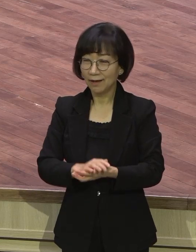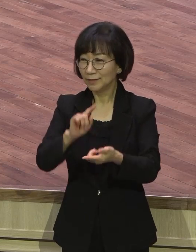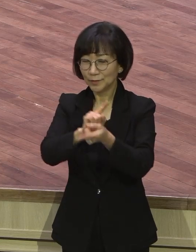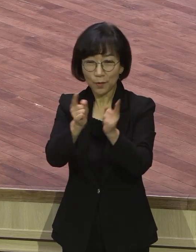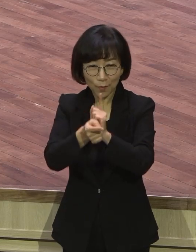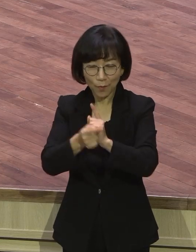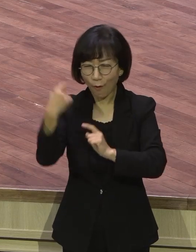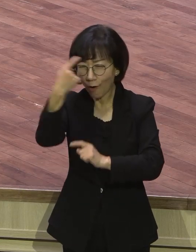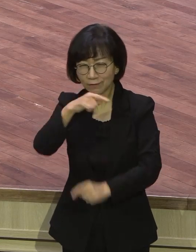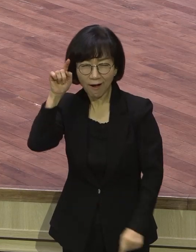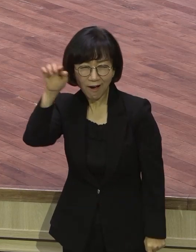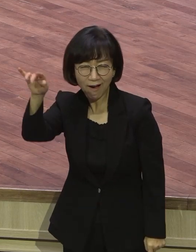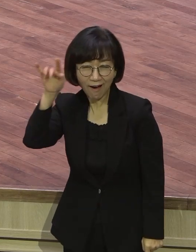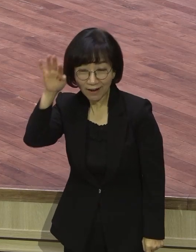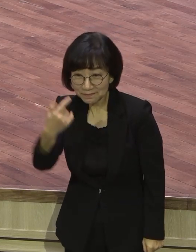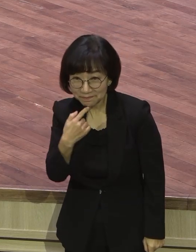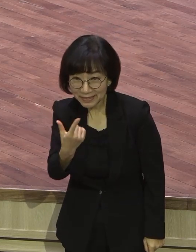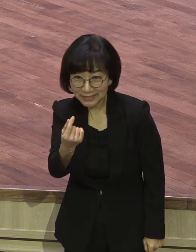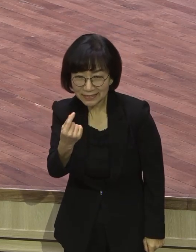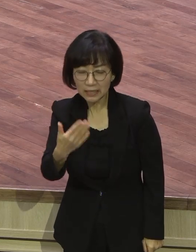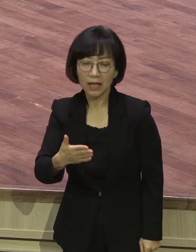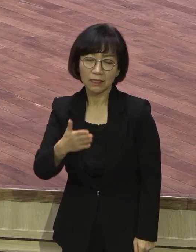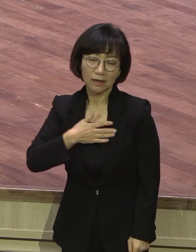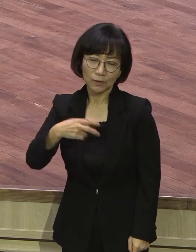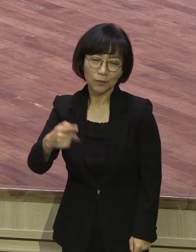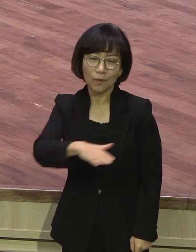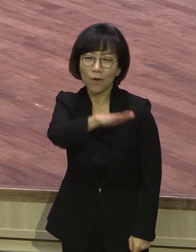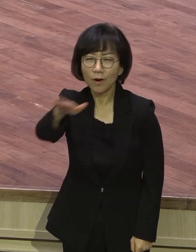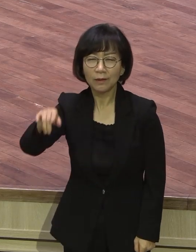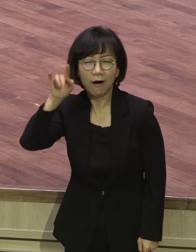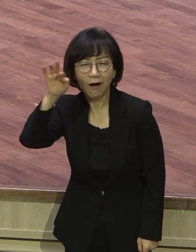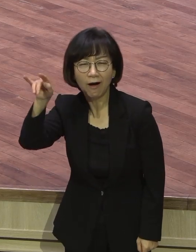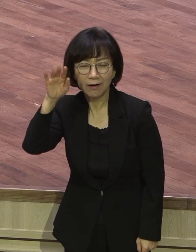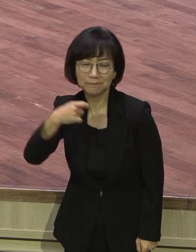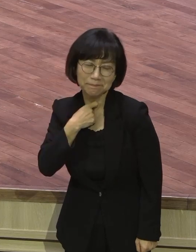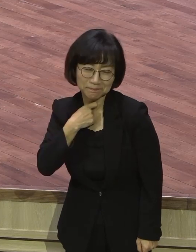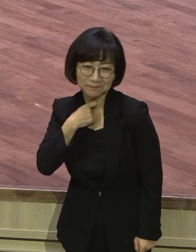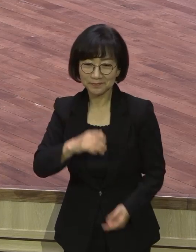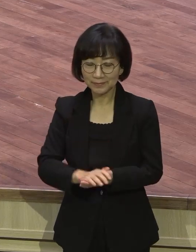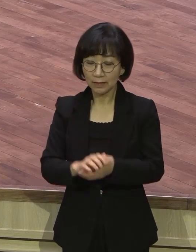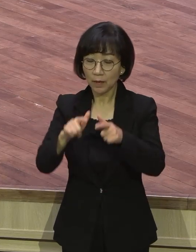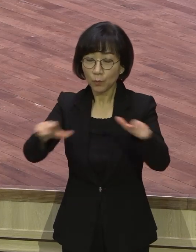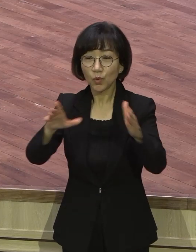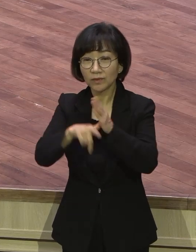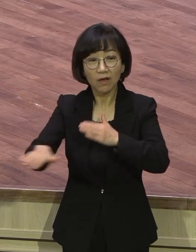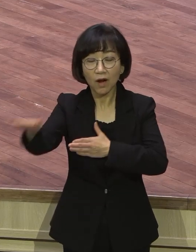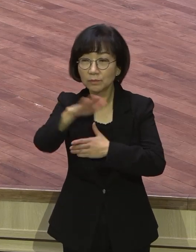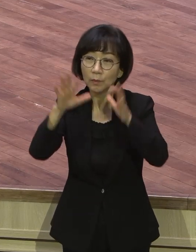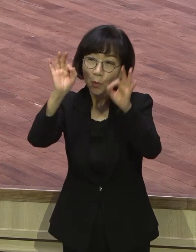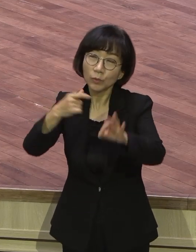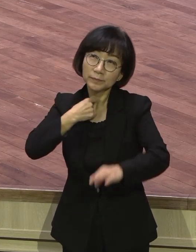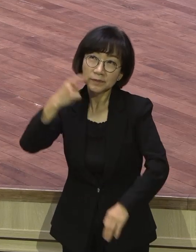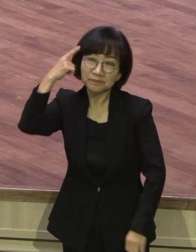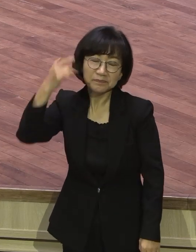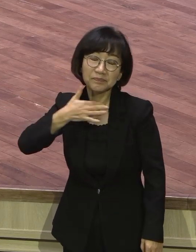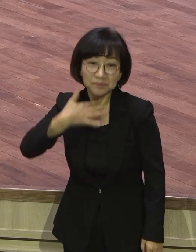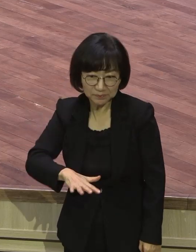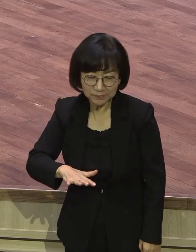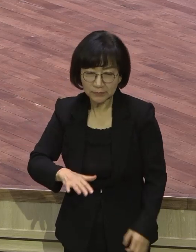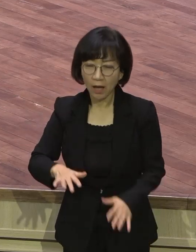저도 많이 여러분 보고 있습니다. 평소 때 보고 싶다 이런 걸 느낀 적이 별로 없었는데 이번에는